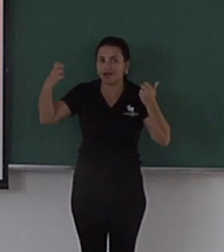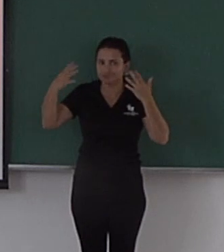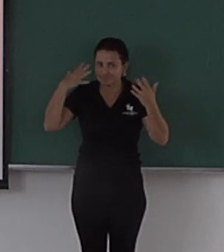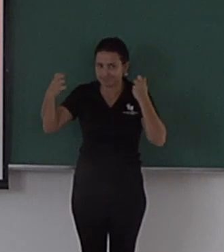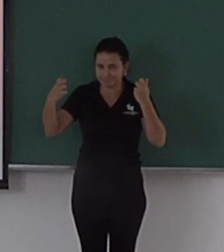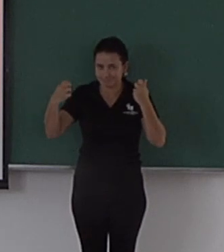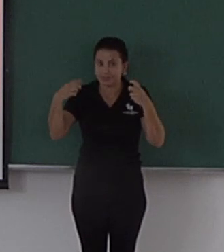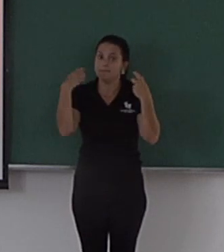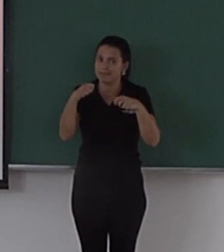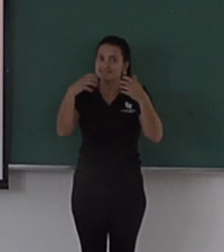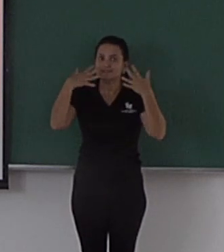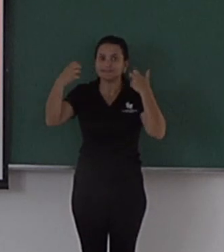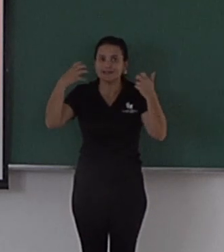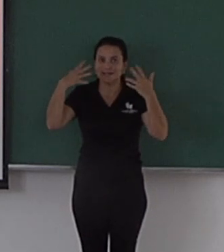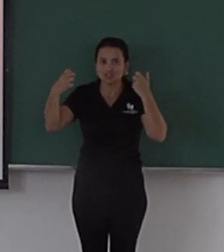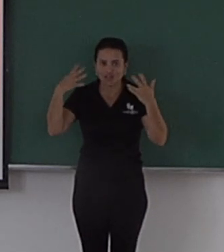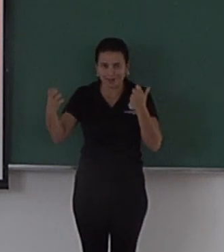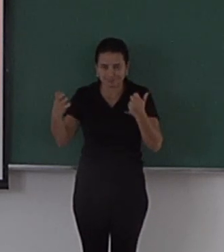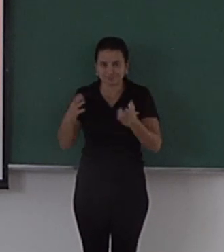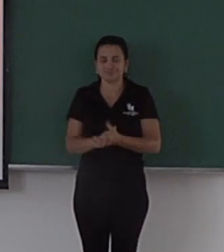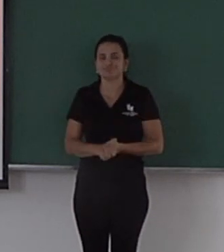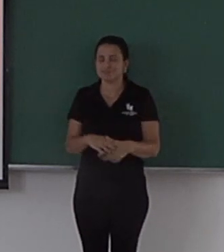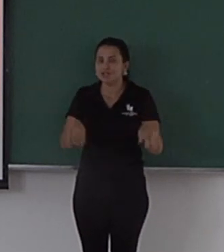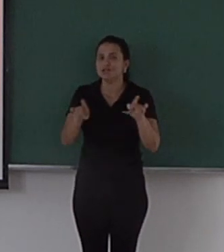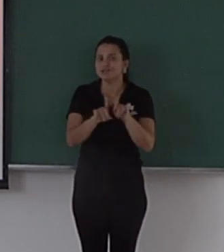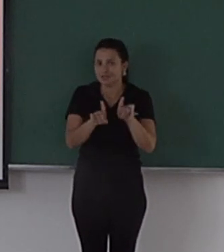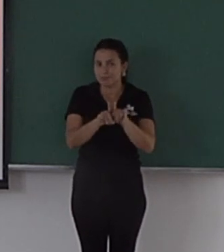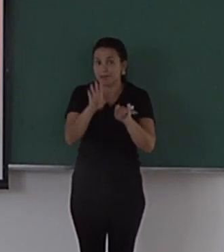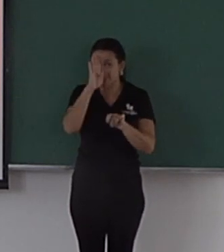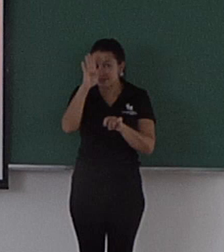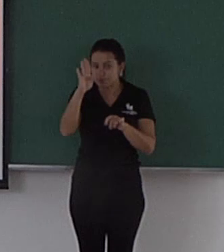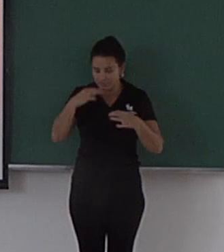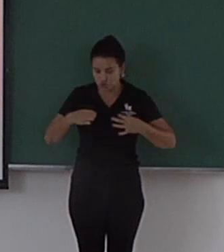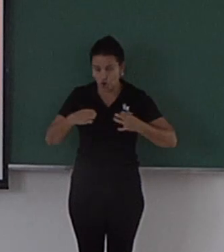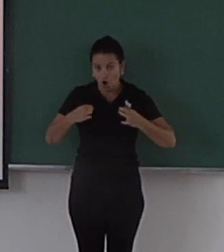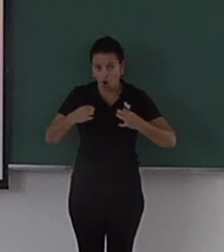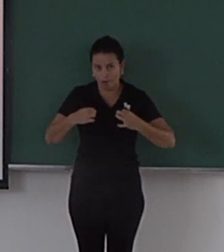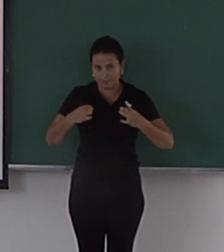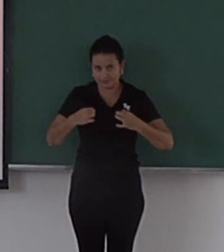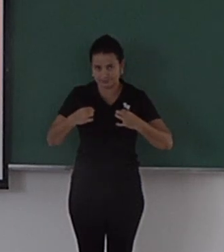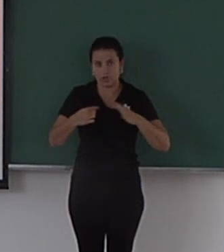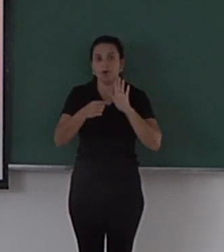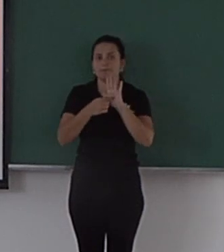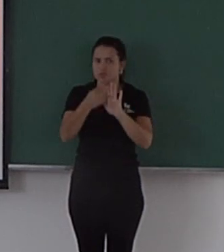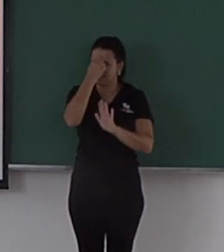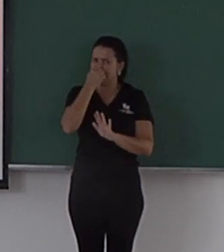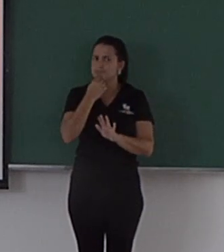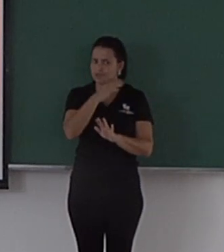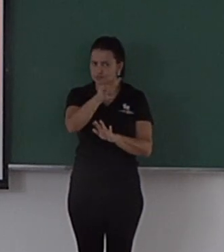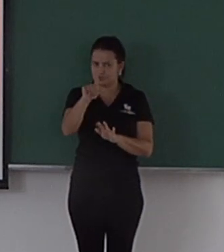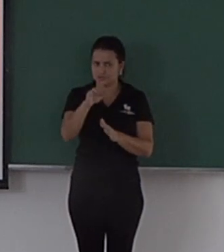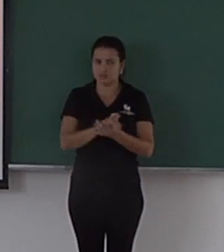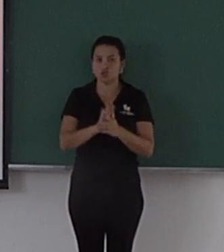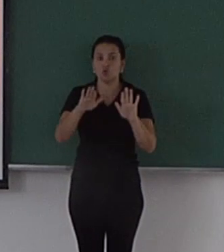adornos precisam ser retirados, tá? E, claro, principalmente a roupa. Mostrei algumas imagens para vocês. Quando